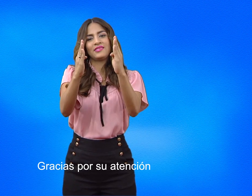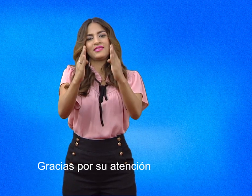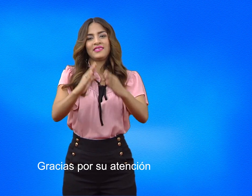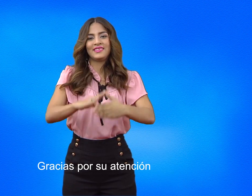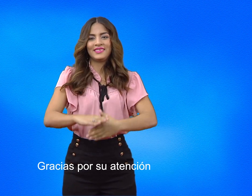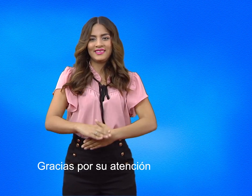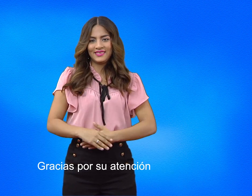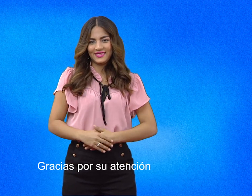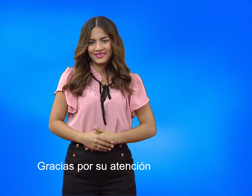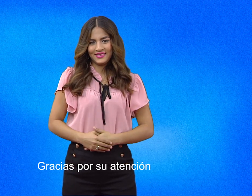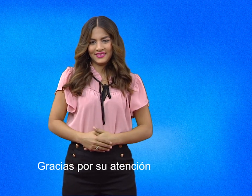Gracias por su atención.